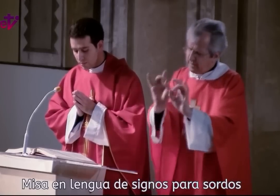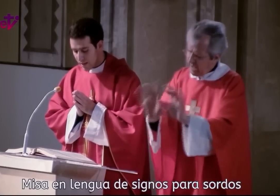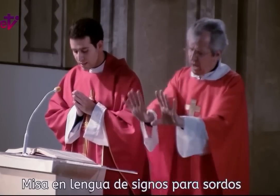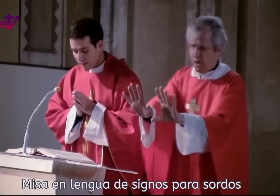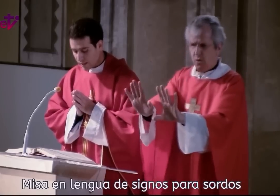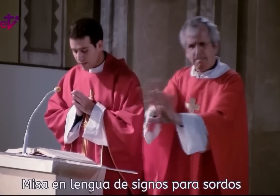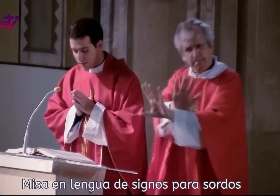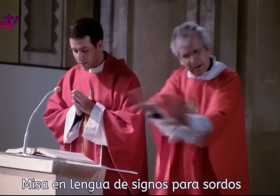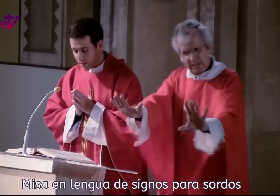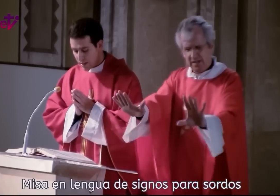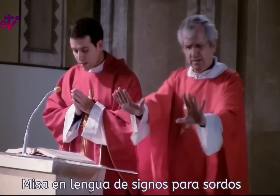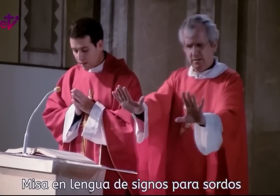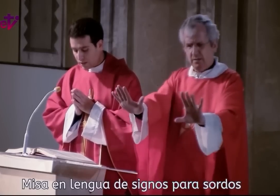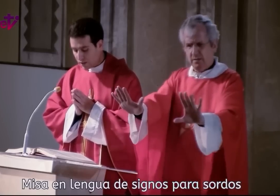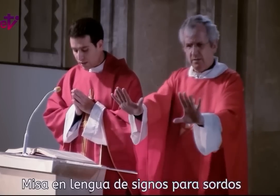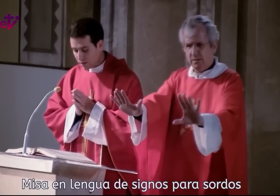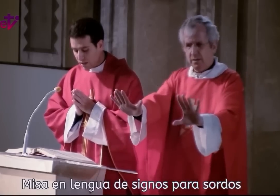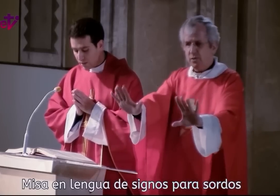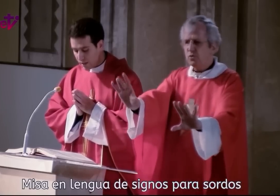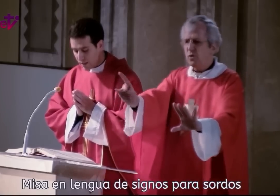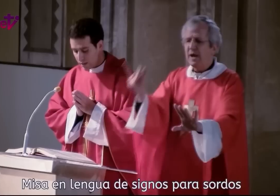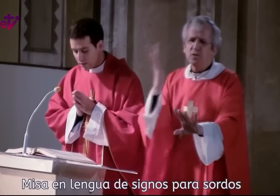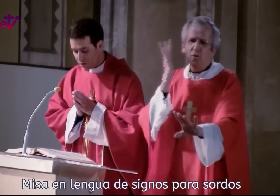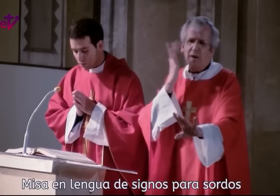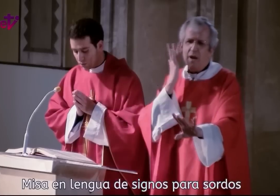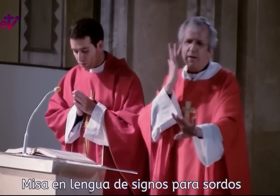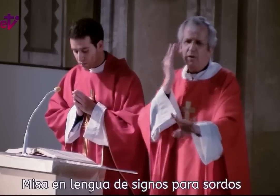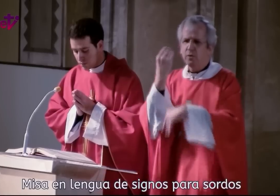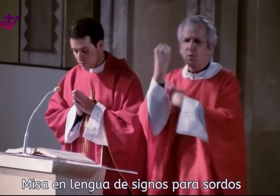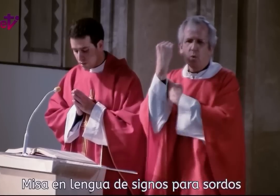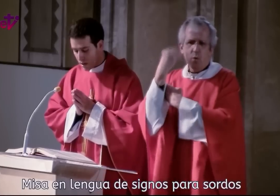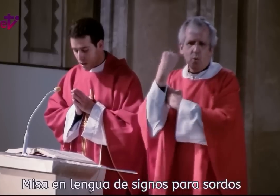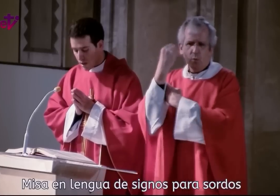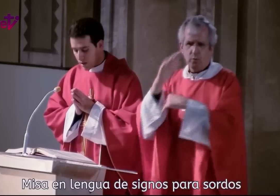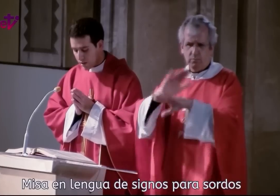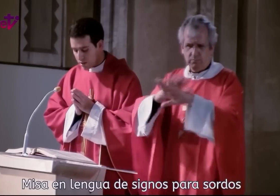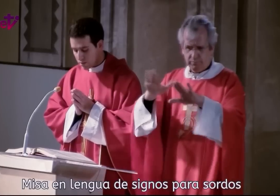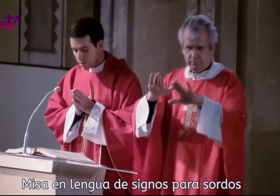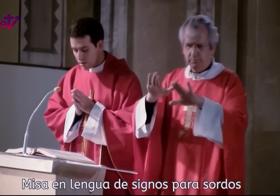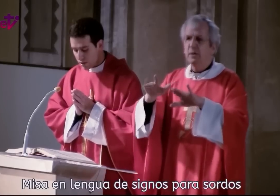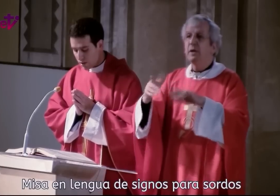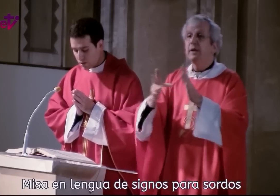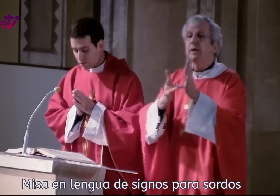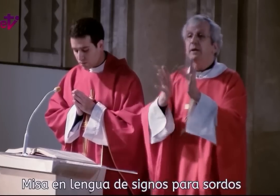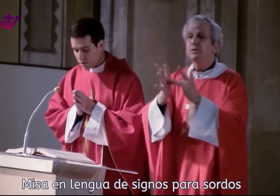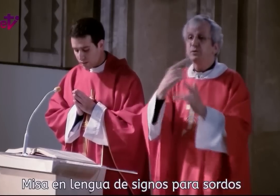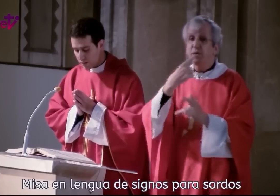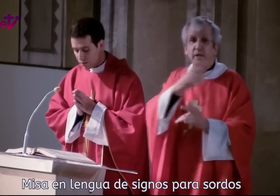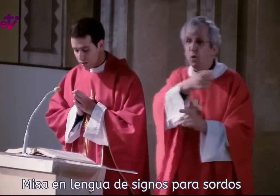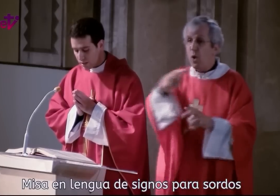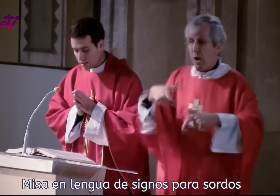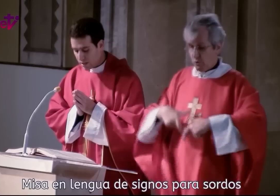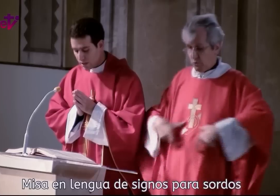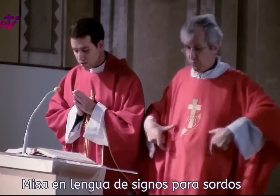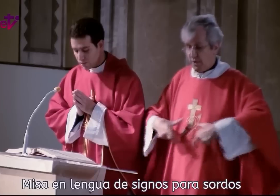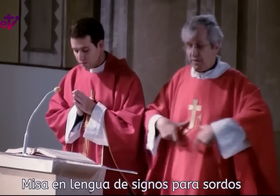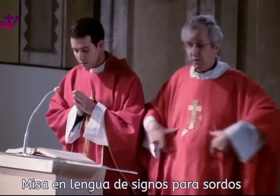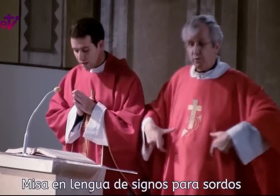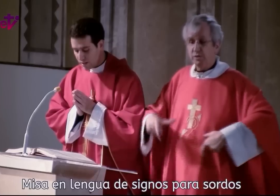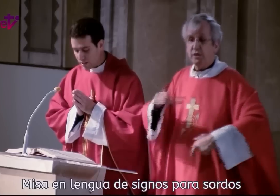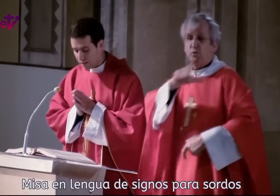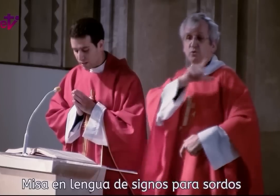dejadlo, basta. Y tocándole la oreja, lo curó. Jesús dijo a los sumos sacerdotes y a